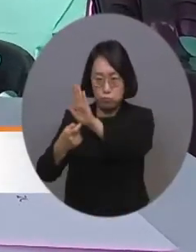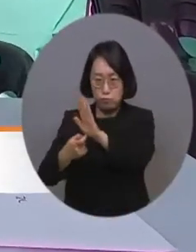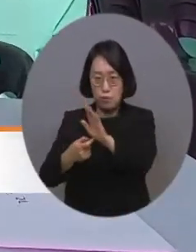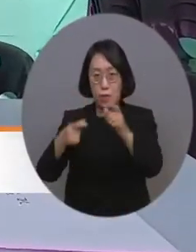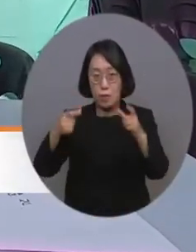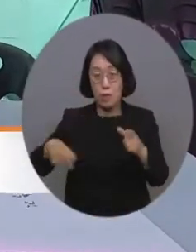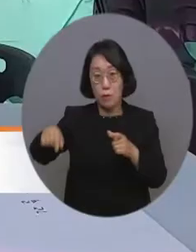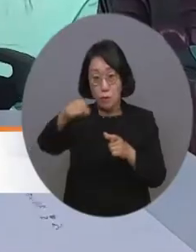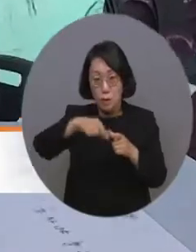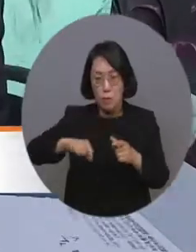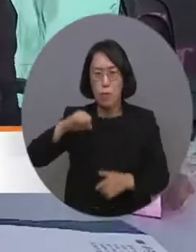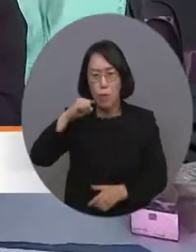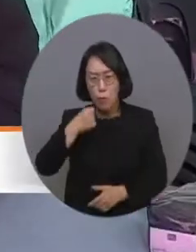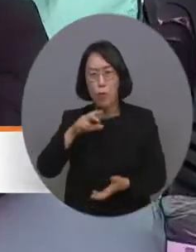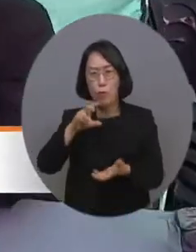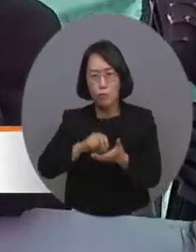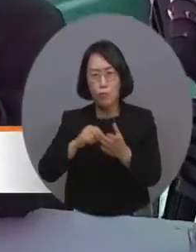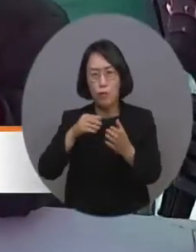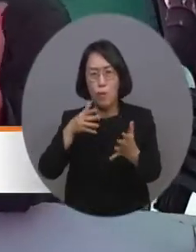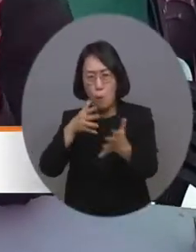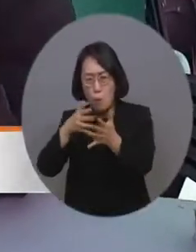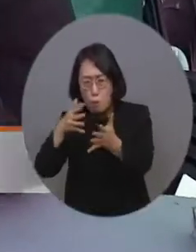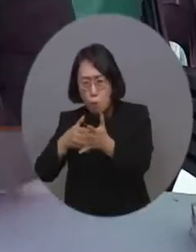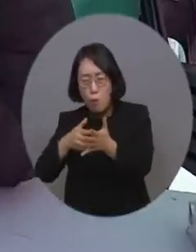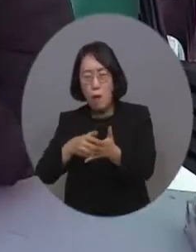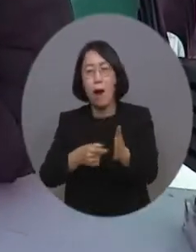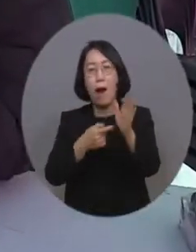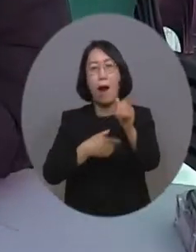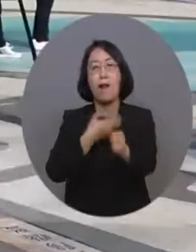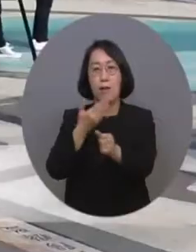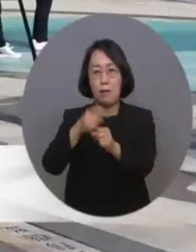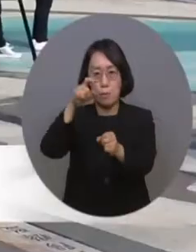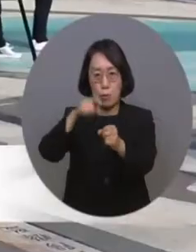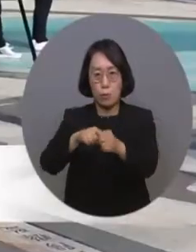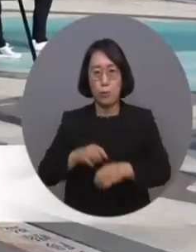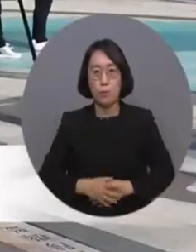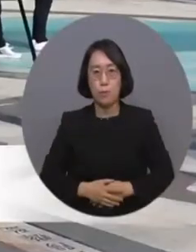지역사회에서 겪는 의사소통의 어려움을 덜고자 하는 취지로 마련됐습니다.